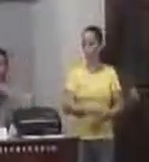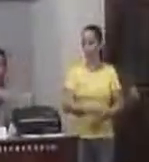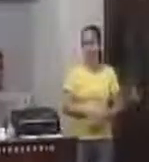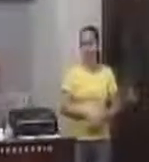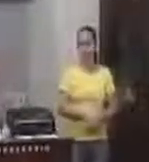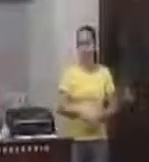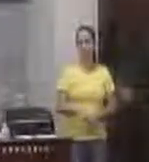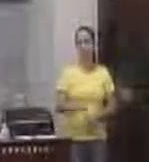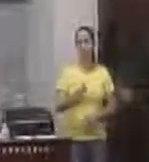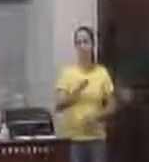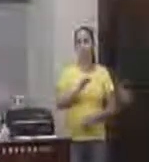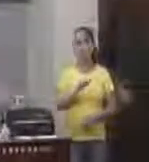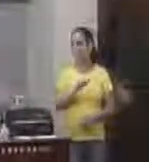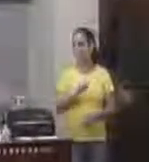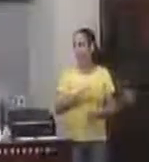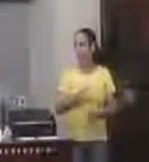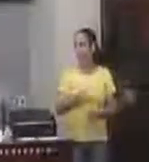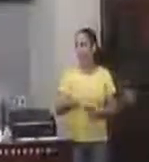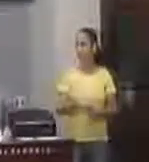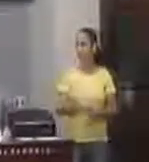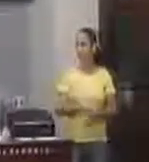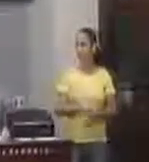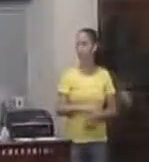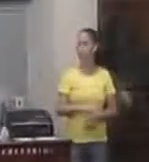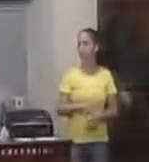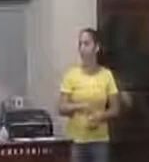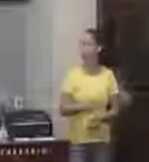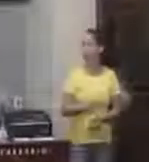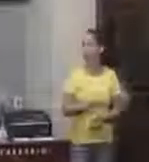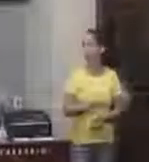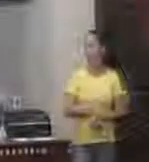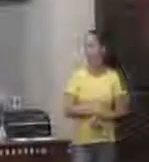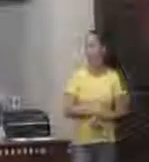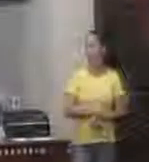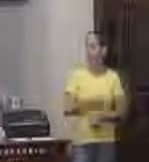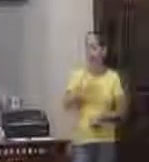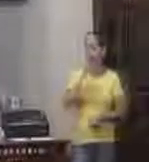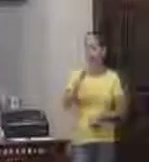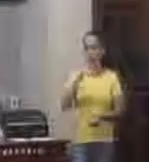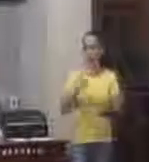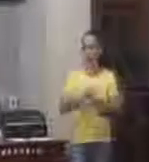E Silvio Rogério. Justificado.